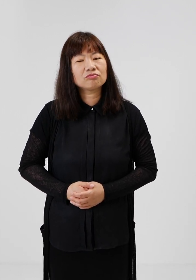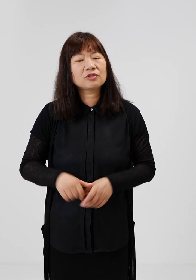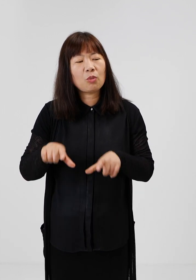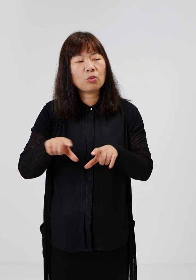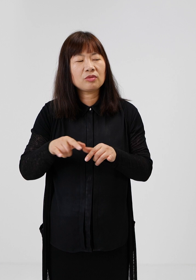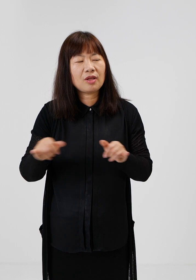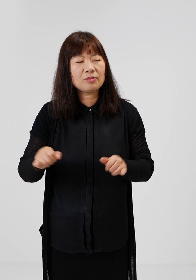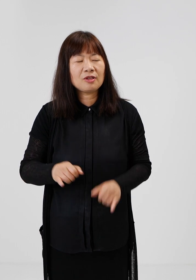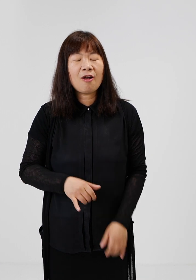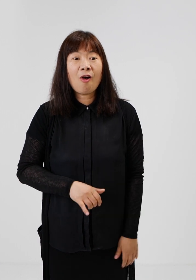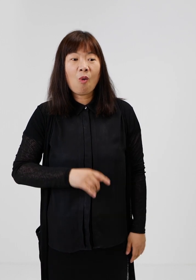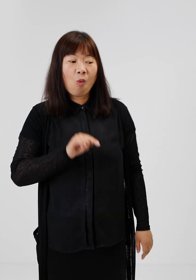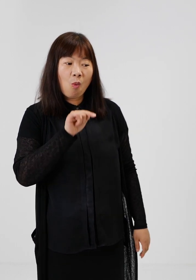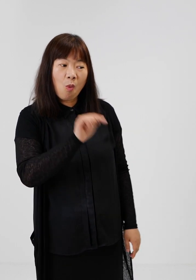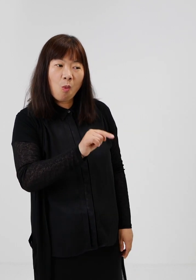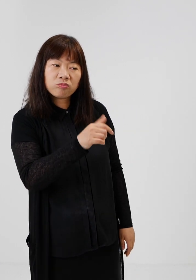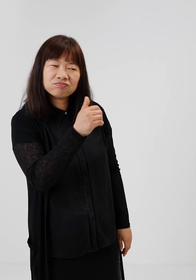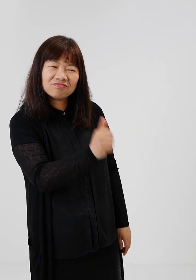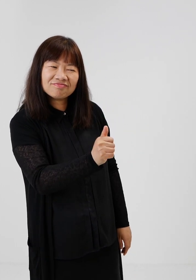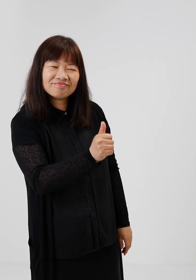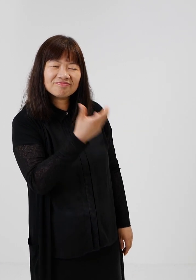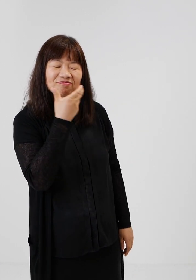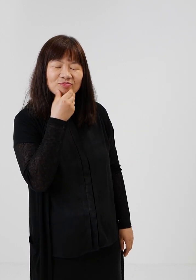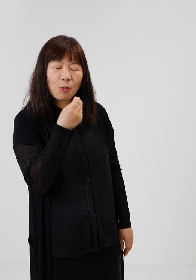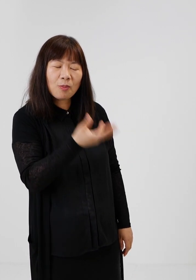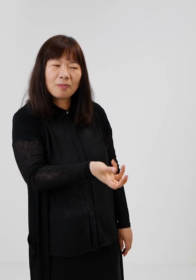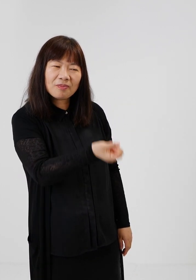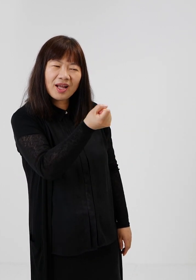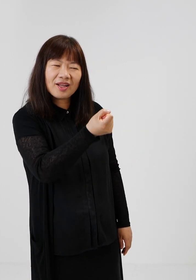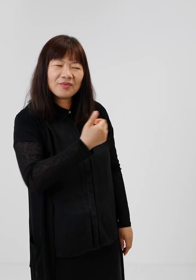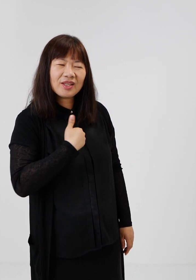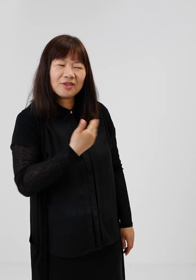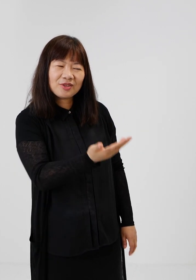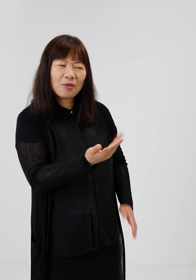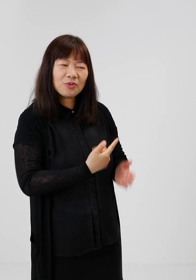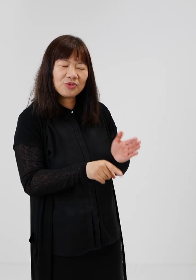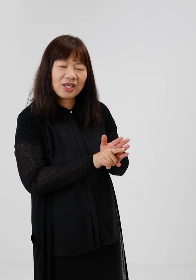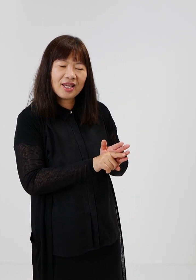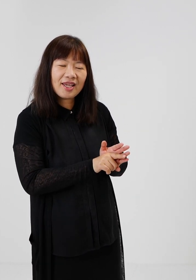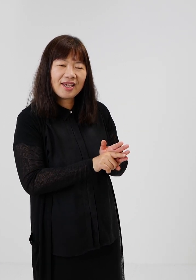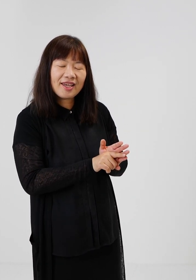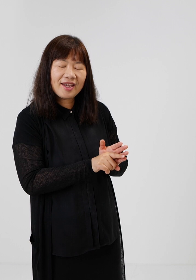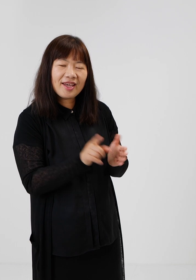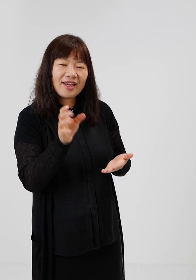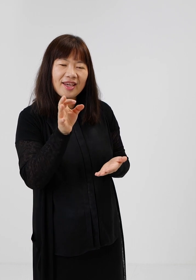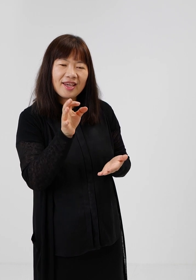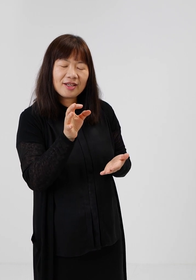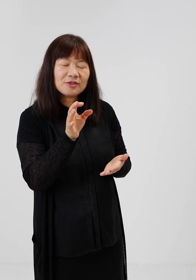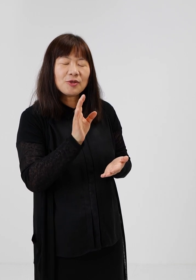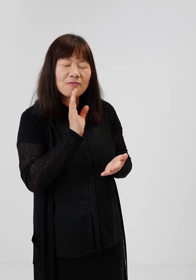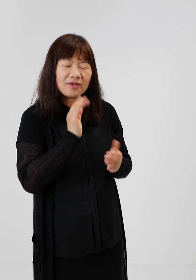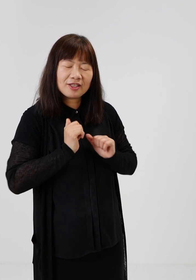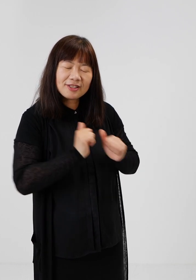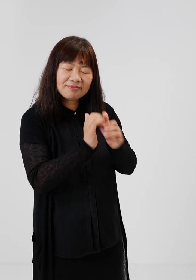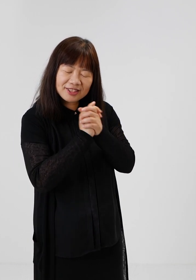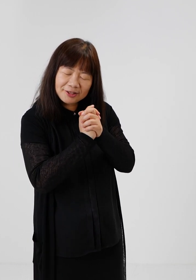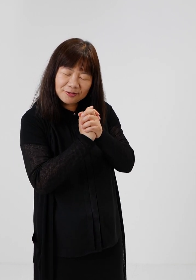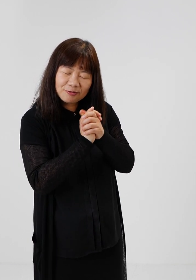같으면 역시 복 받을 자이구나. 내가 너를 위해서 이만큼 값어치 기도해 줄게.